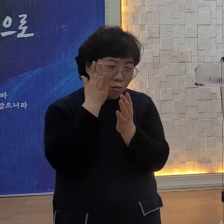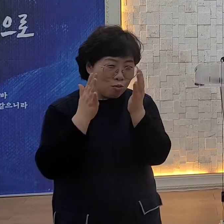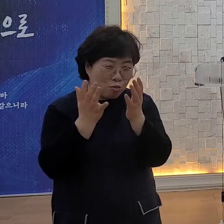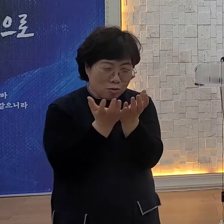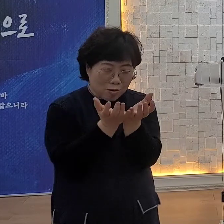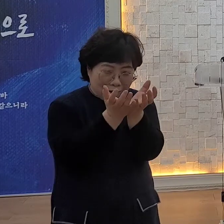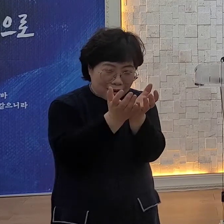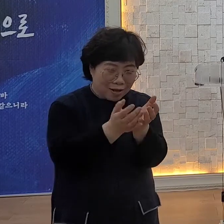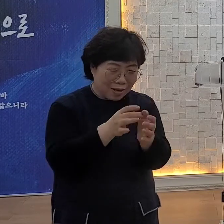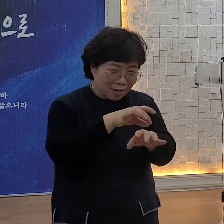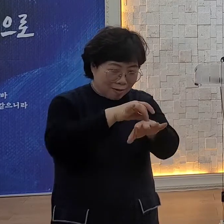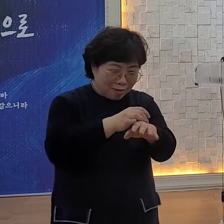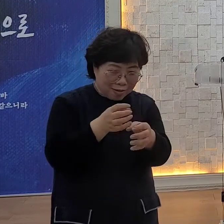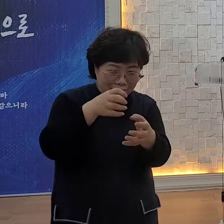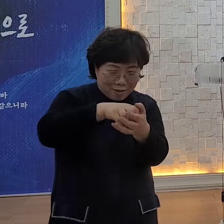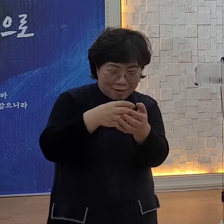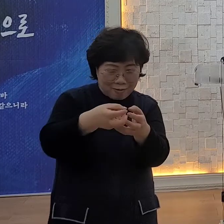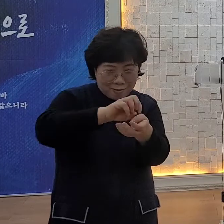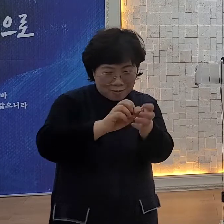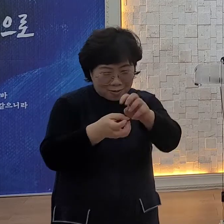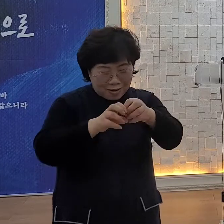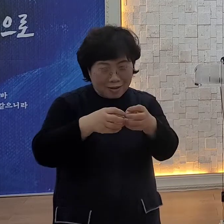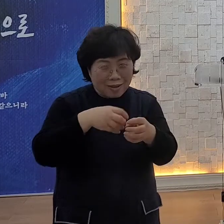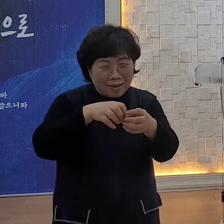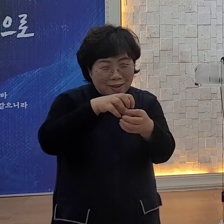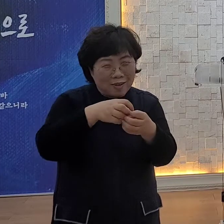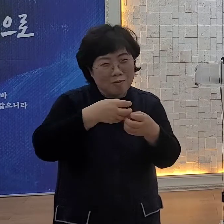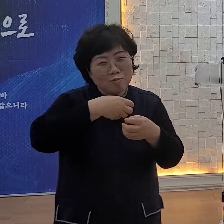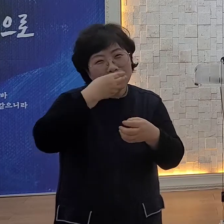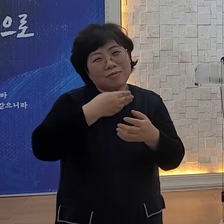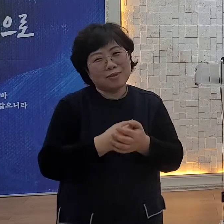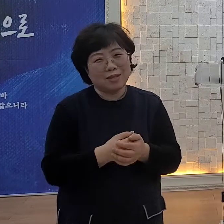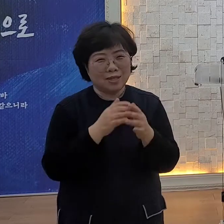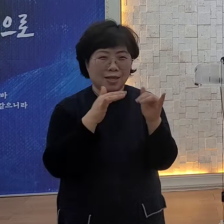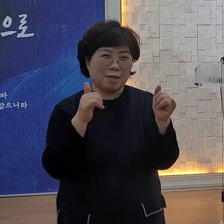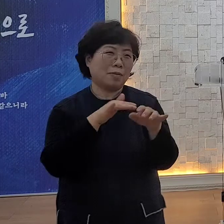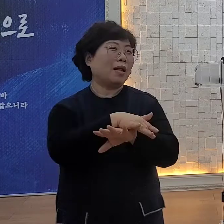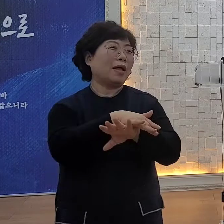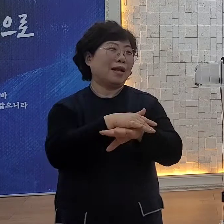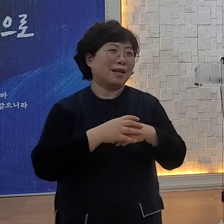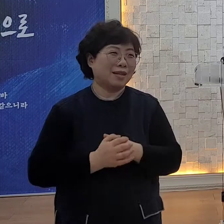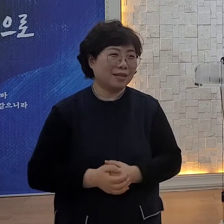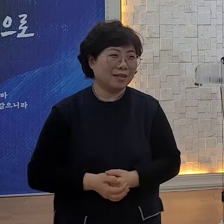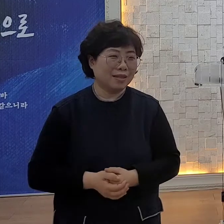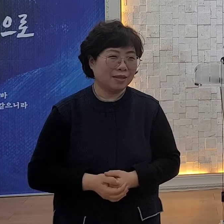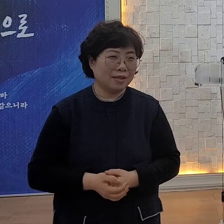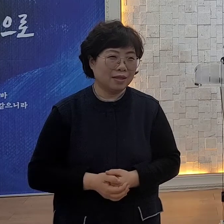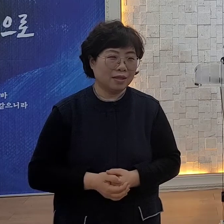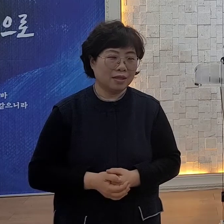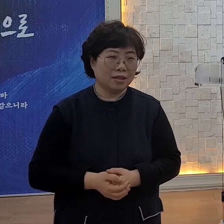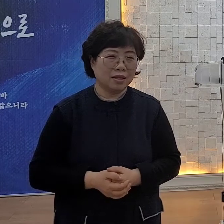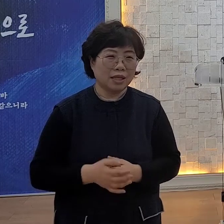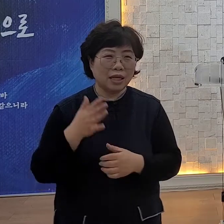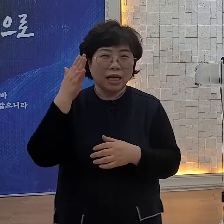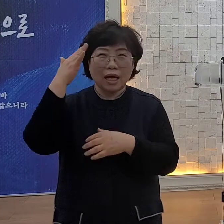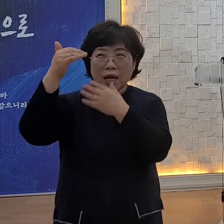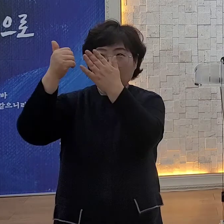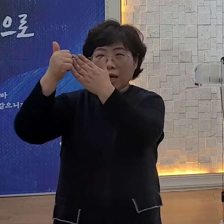좋아하고 고기도 좋아하고 이 인간은 그렇게 지어진 거란 말이죠. 여러분 이게 창조 질서라는